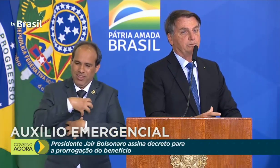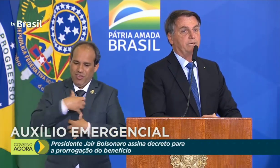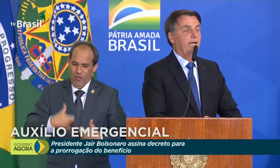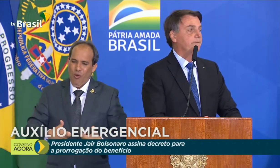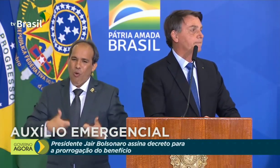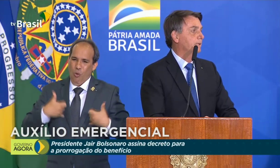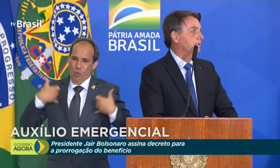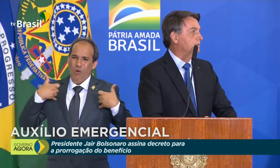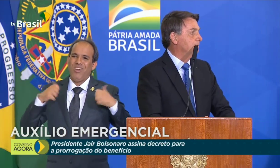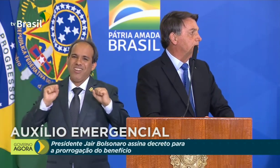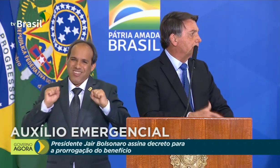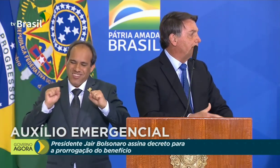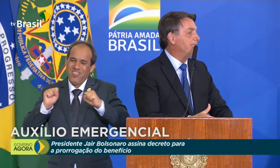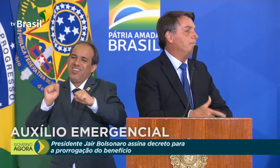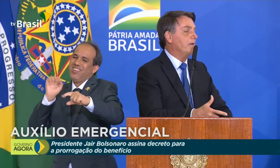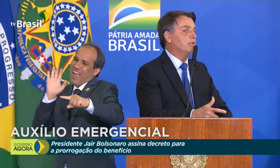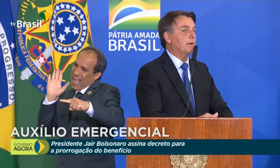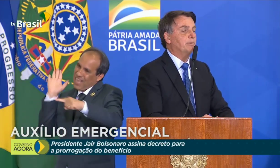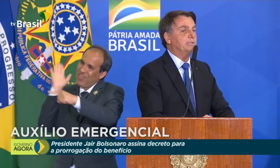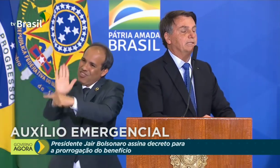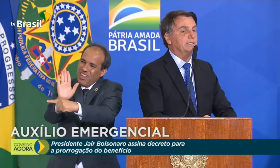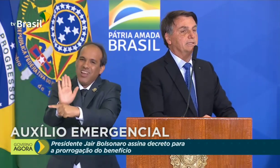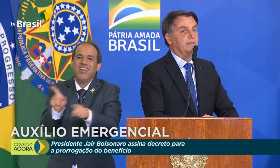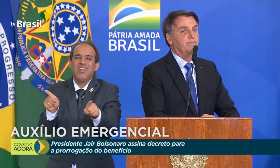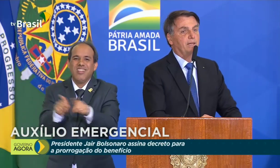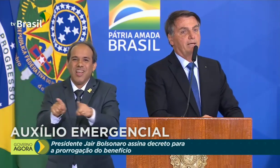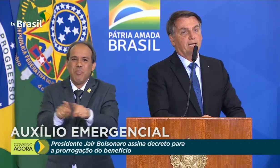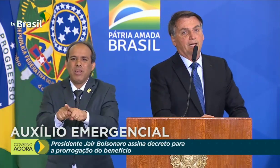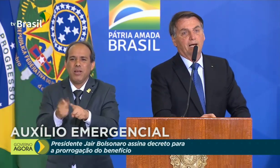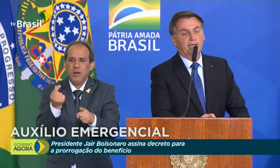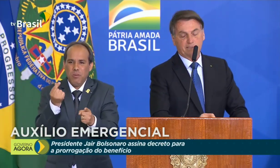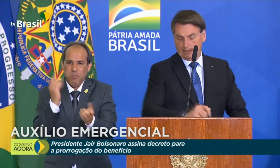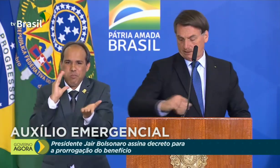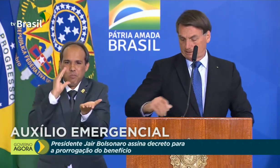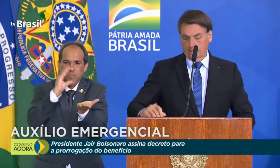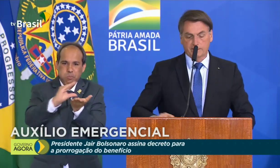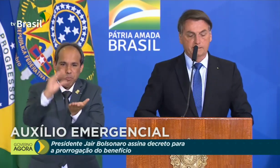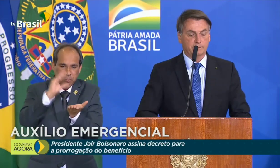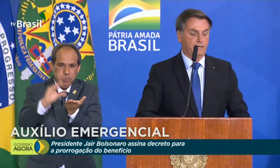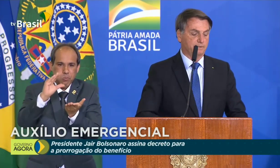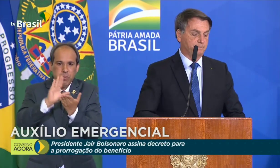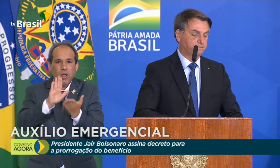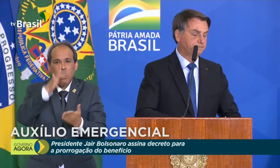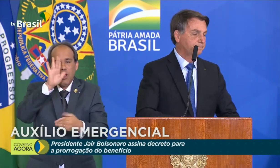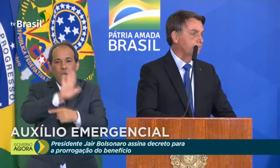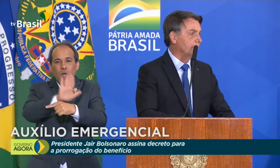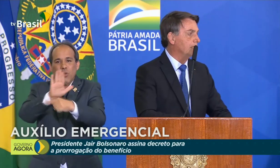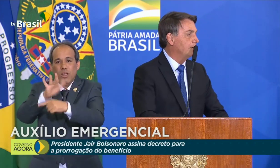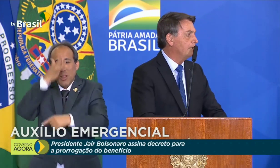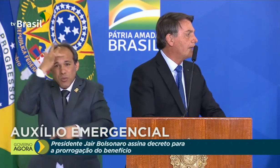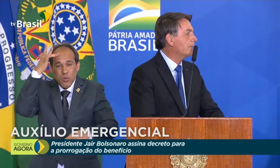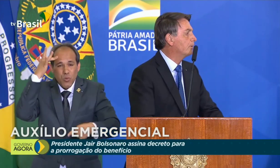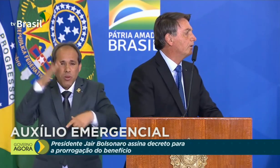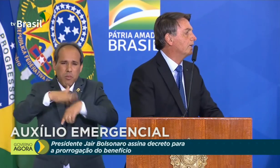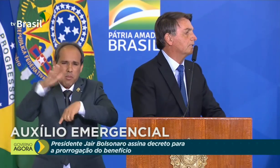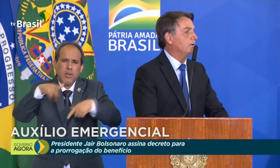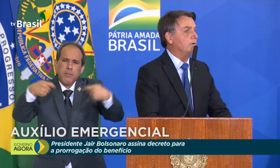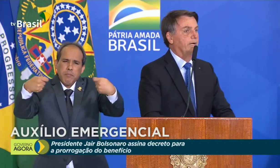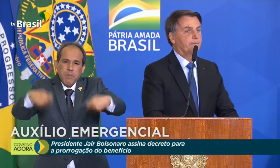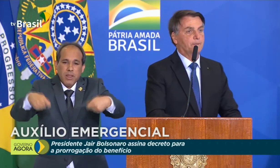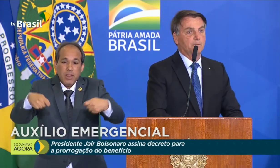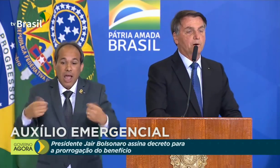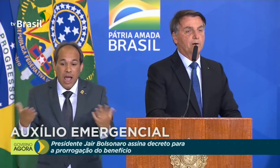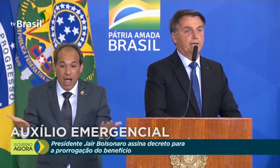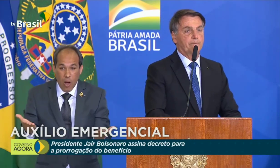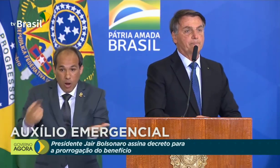poder ajudar, de despender meios para poder atender a esses necessitados. E essa prorrogação